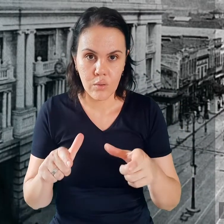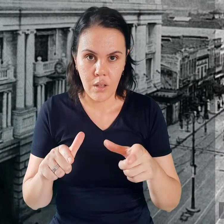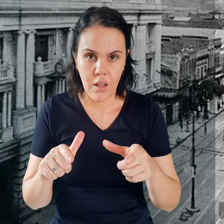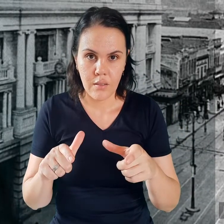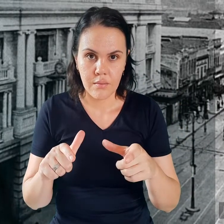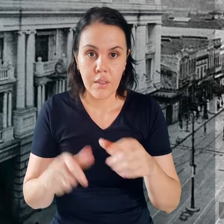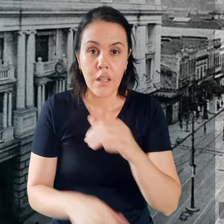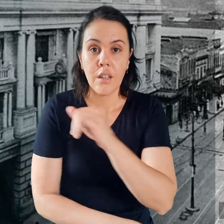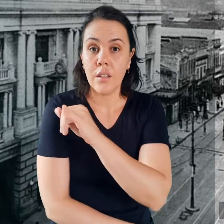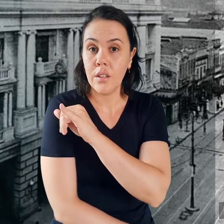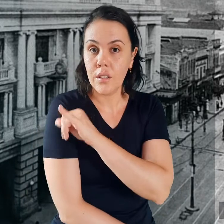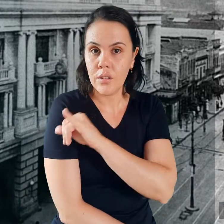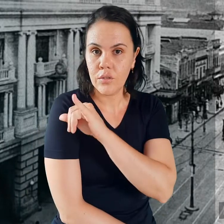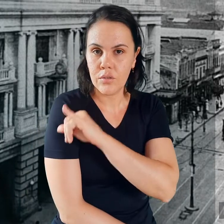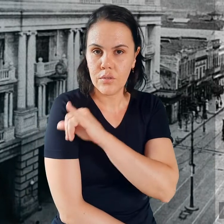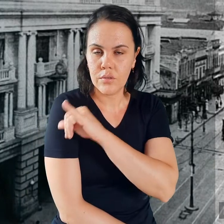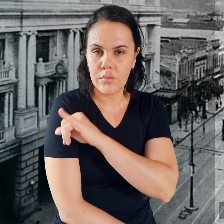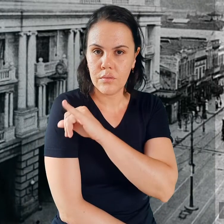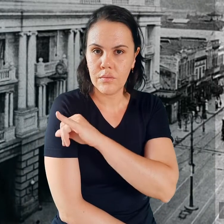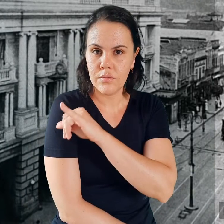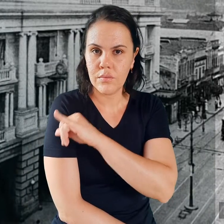Brasil, no Rio de Janeiro.